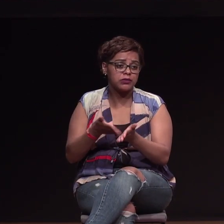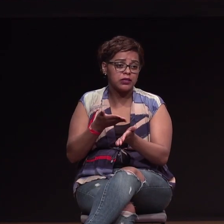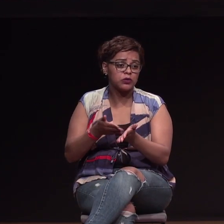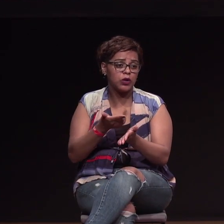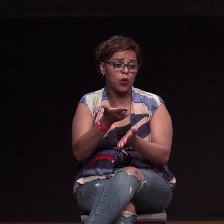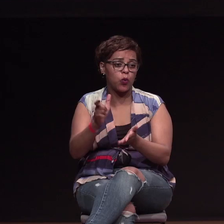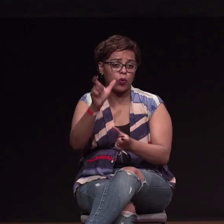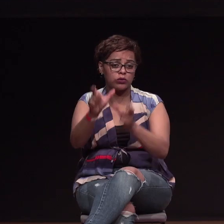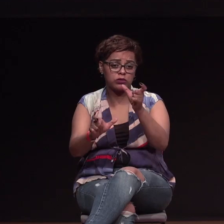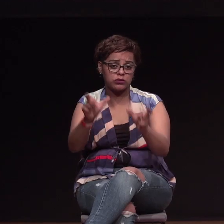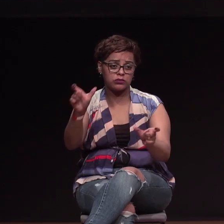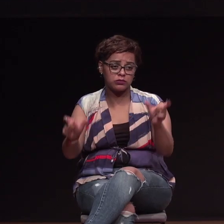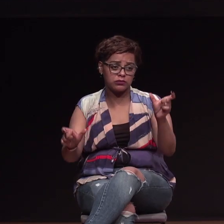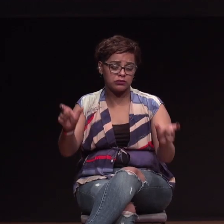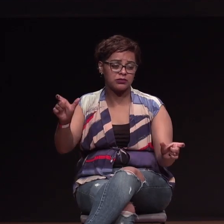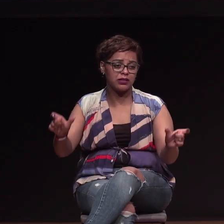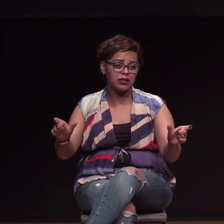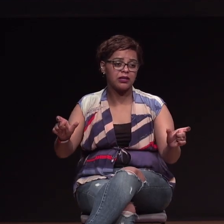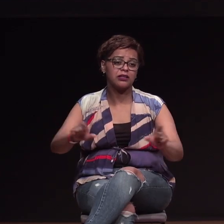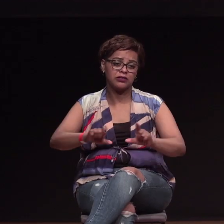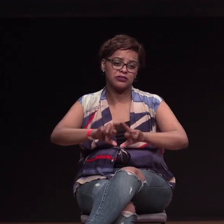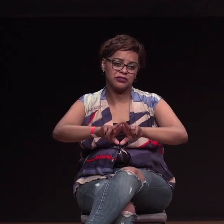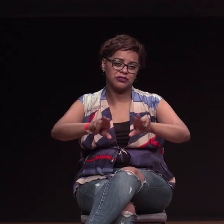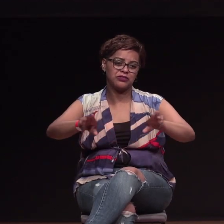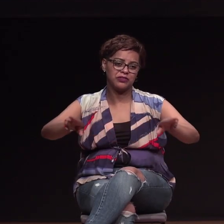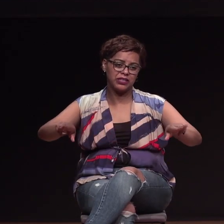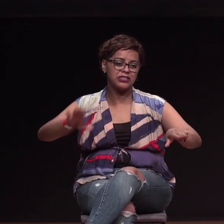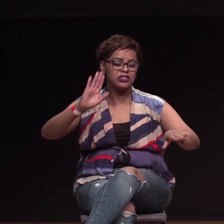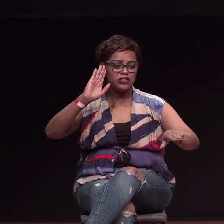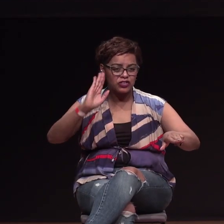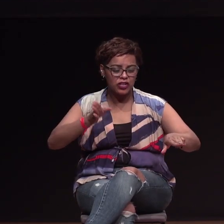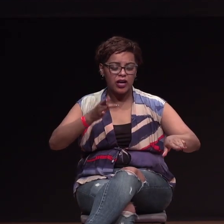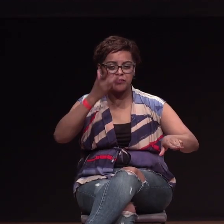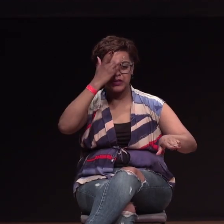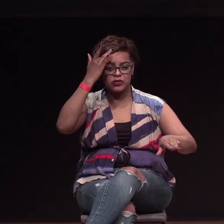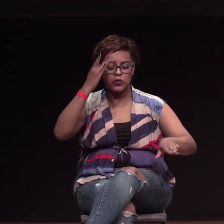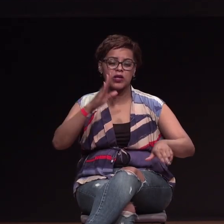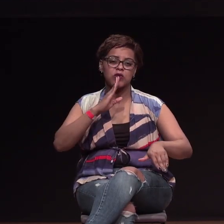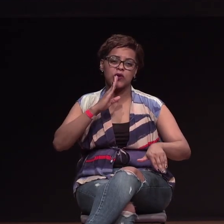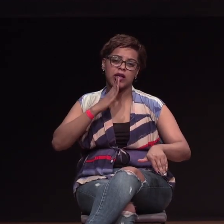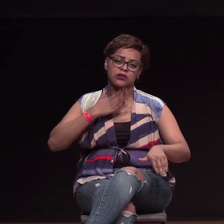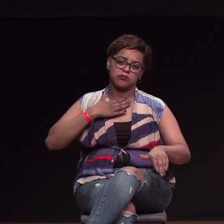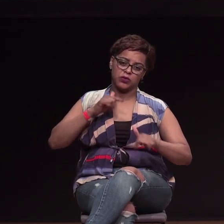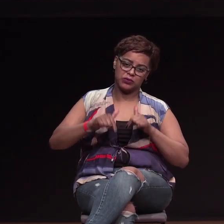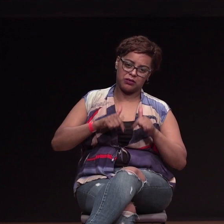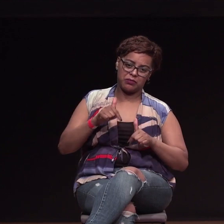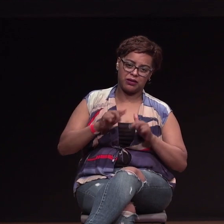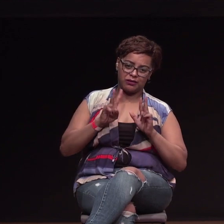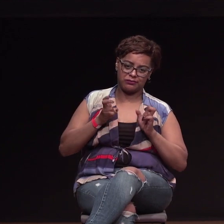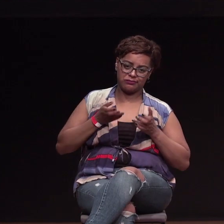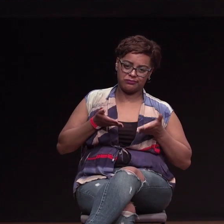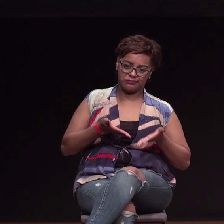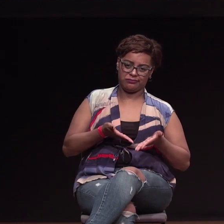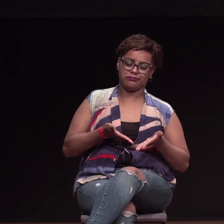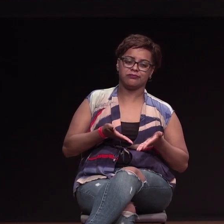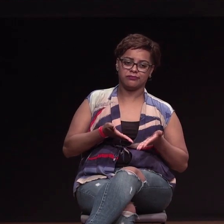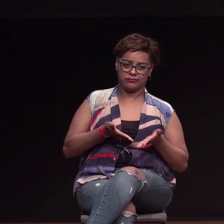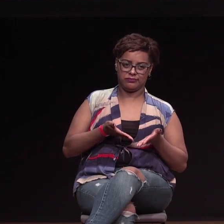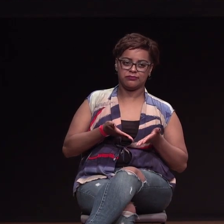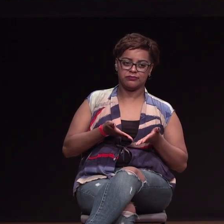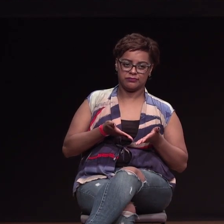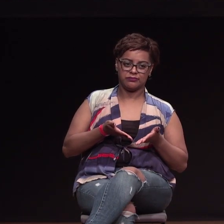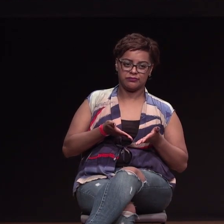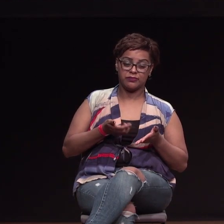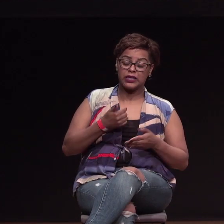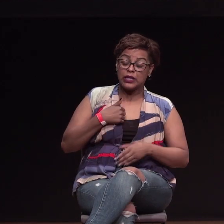leitores, diferentes daqueles que já se interessavam e já se interessam pelo meu trabalho, né?